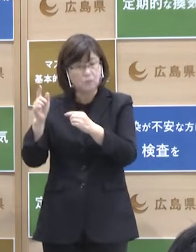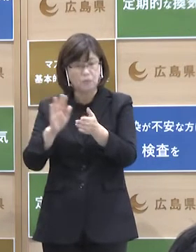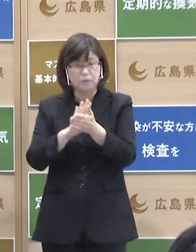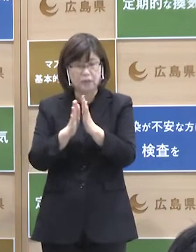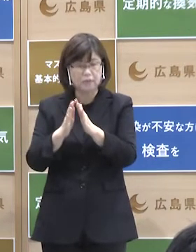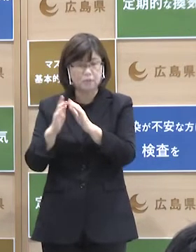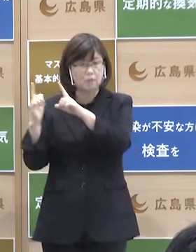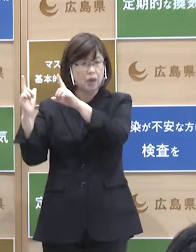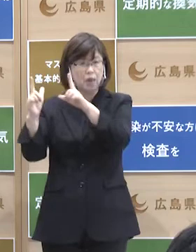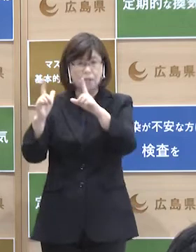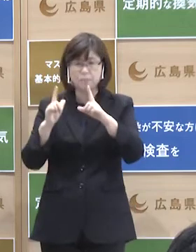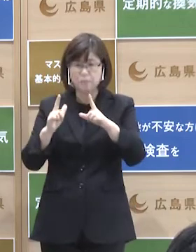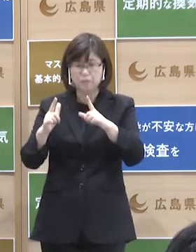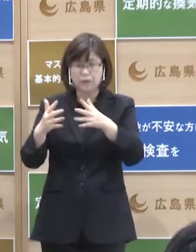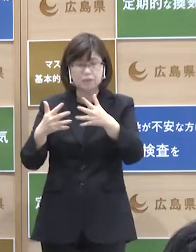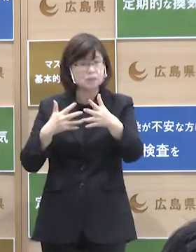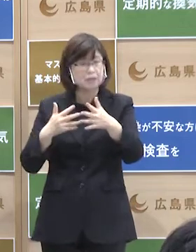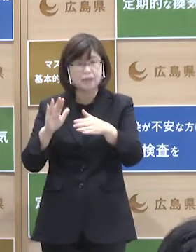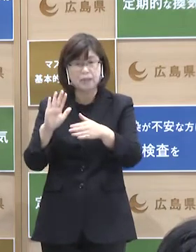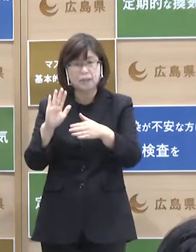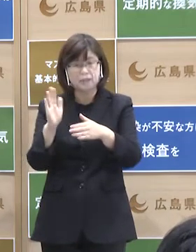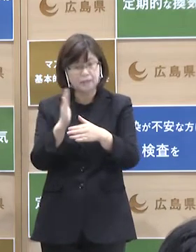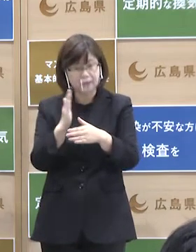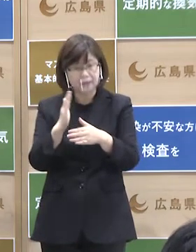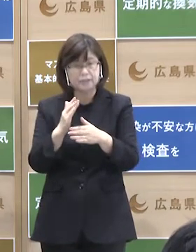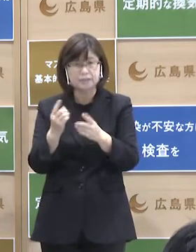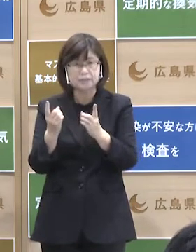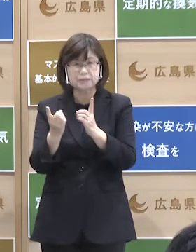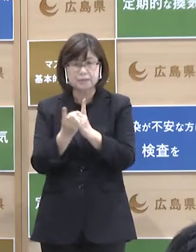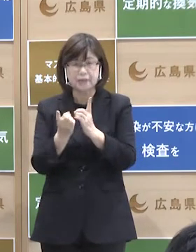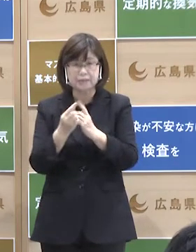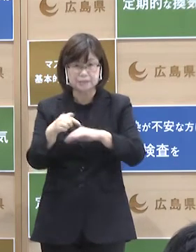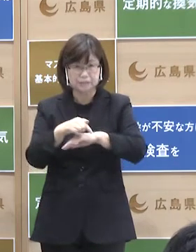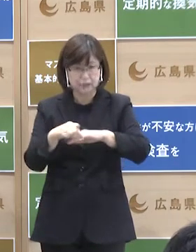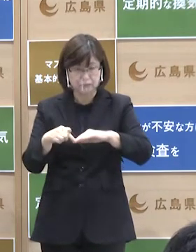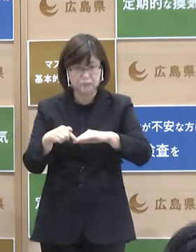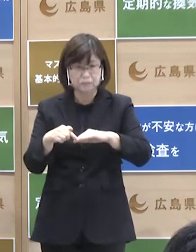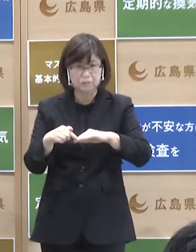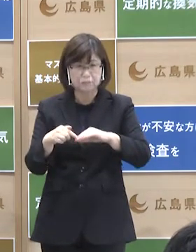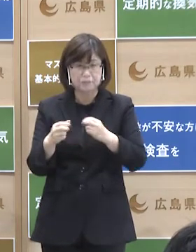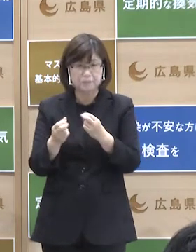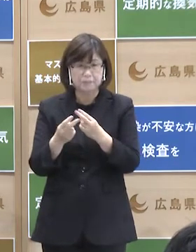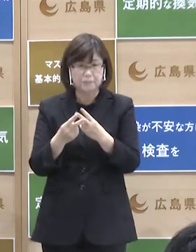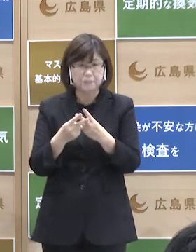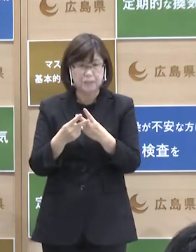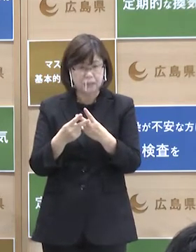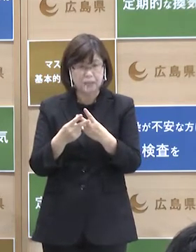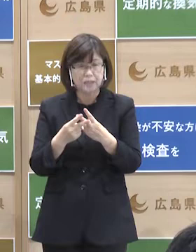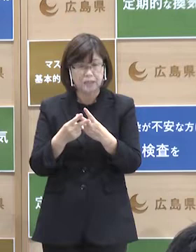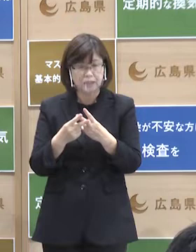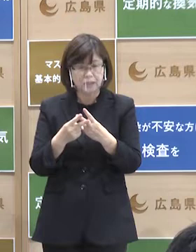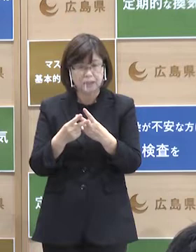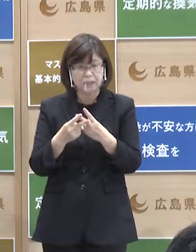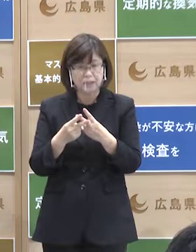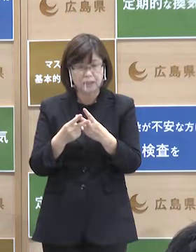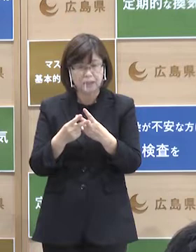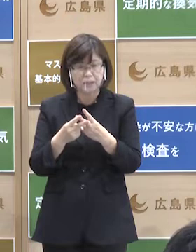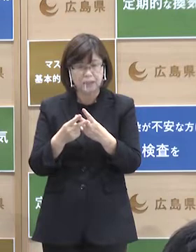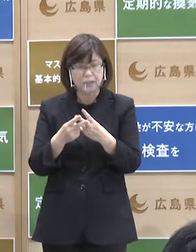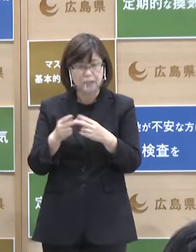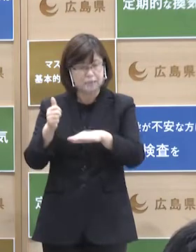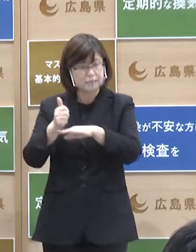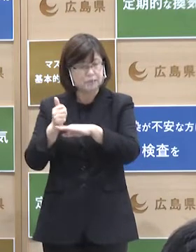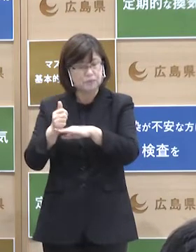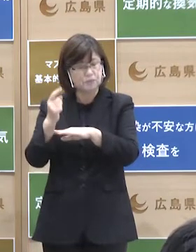ないようにする対策とか、もしくはもうちょっとそこは見通せないのであれば、県としてどういう思いだっていうのがあればちょっと